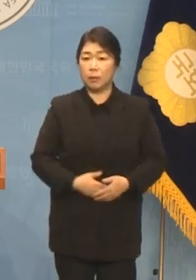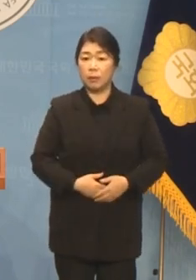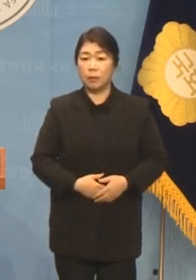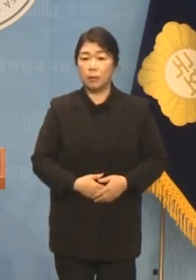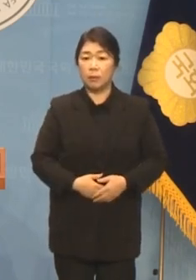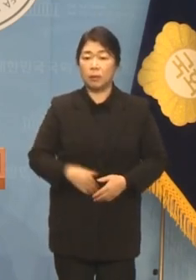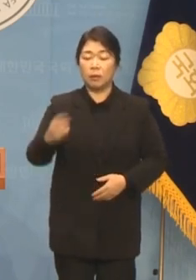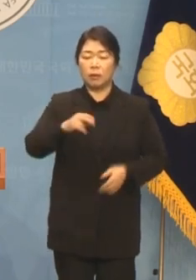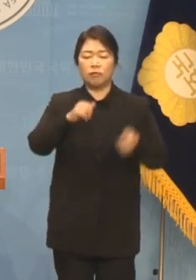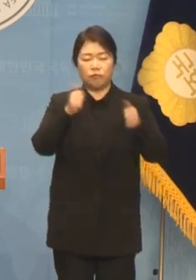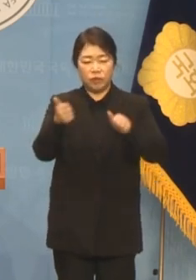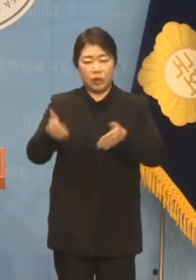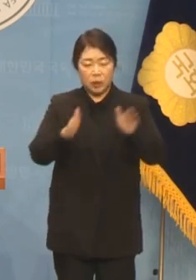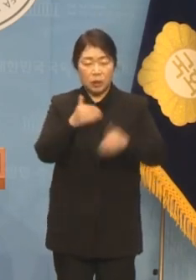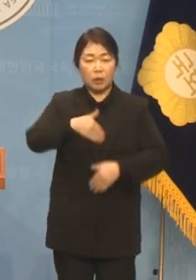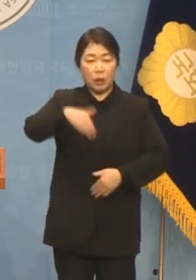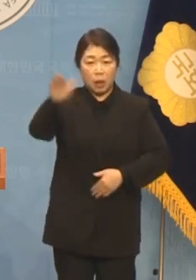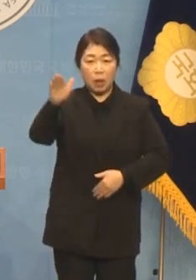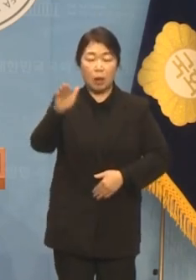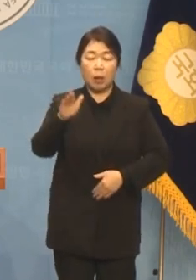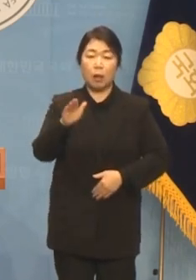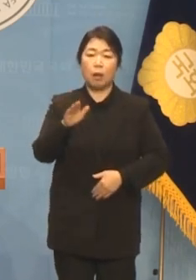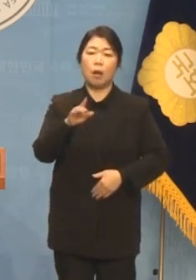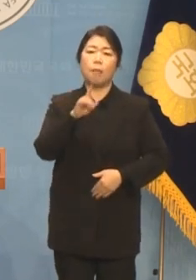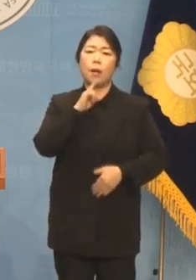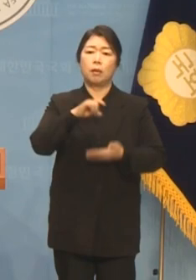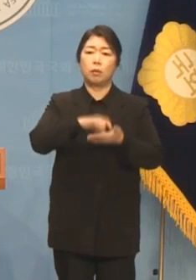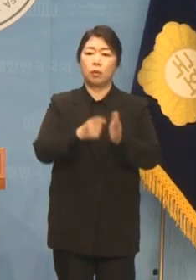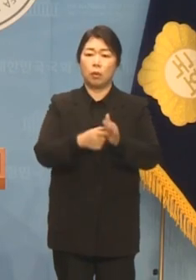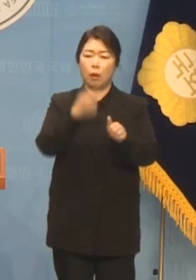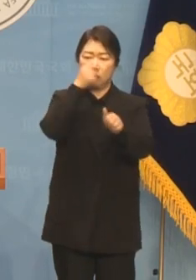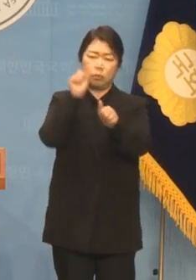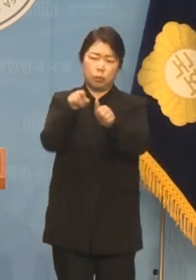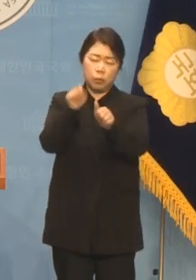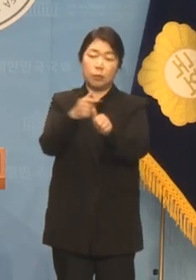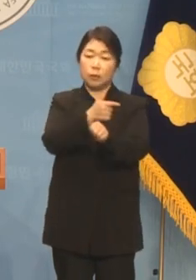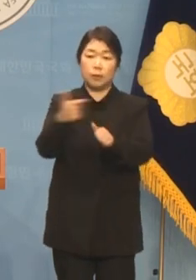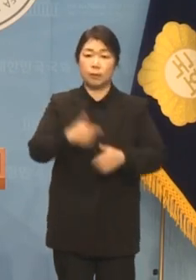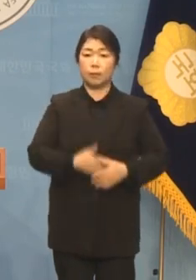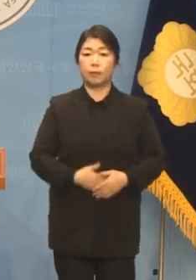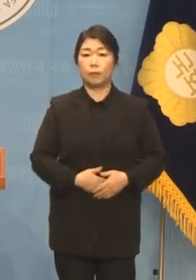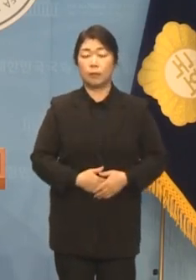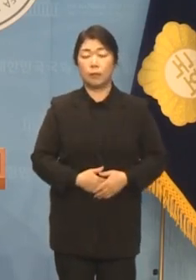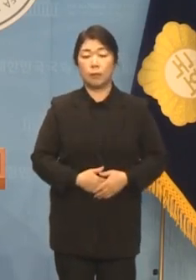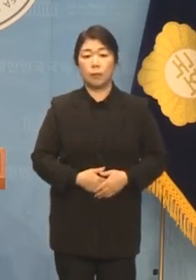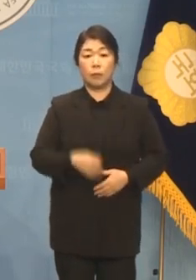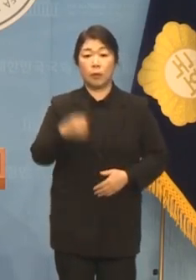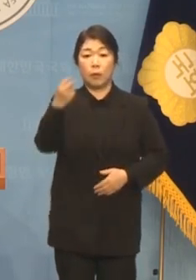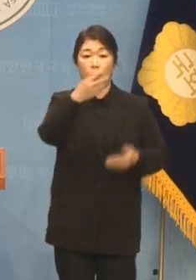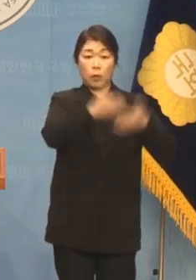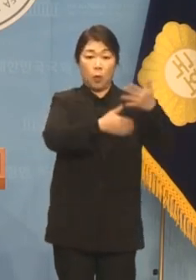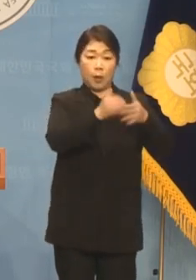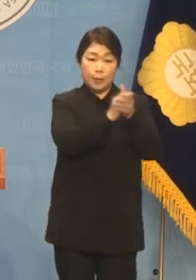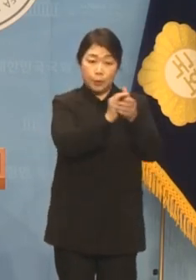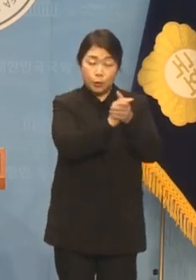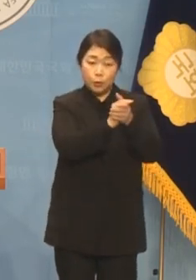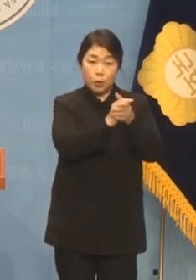수도 있다라며 조롱하기도 했습니다 영화 친구에 대한